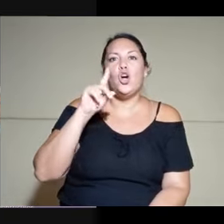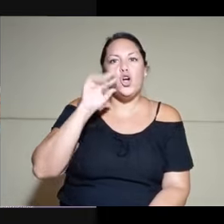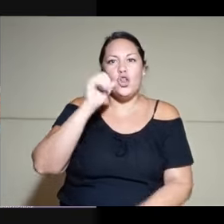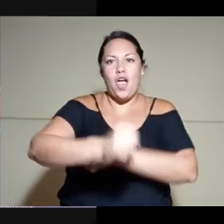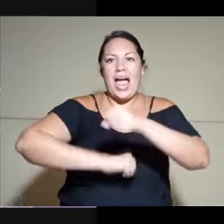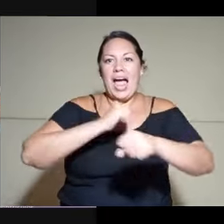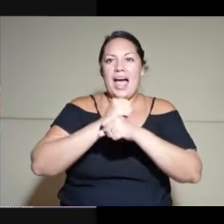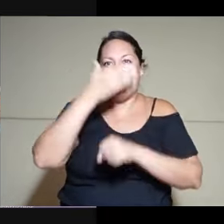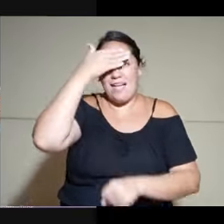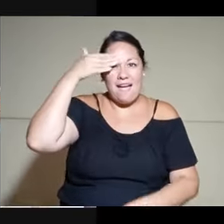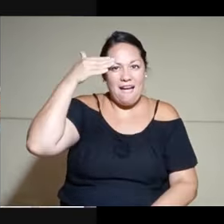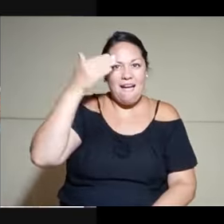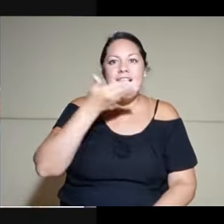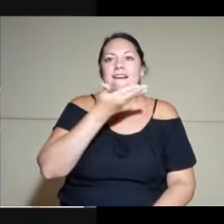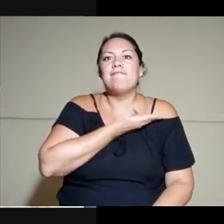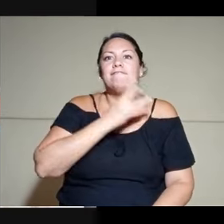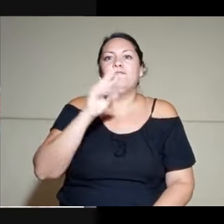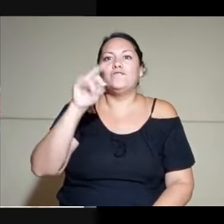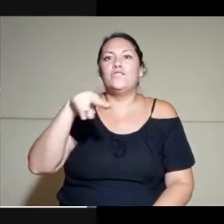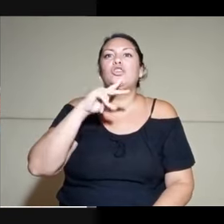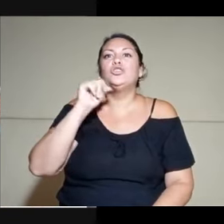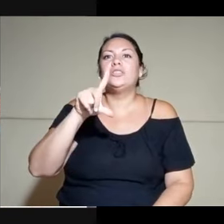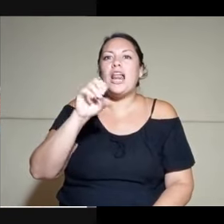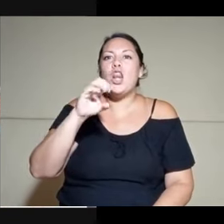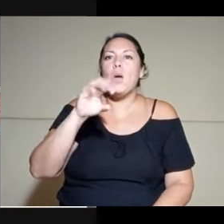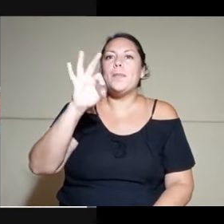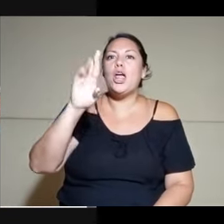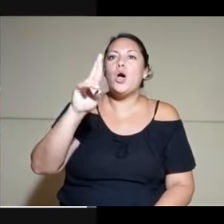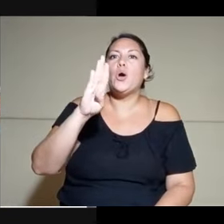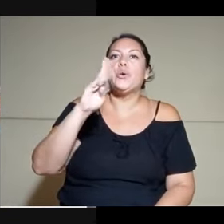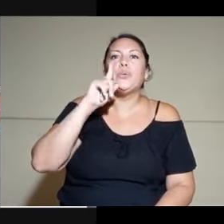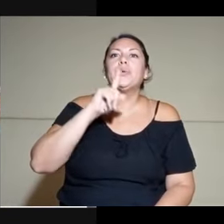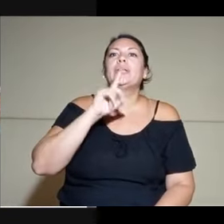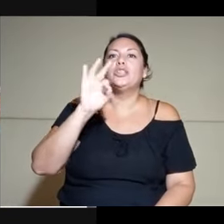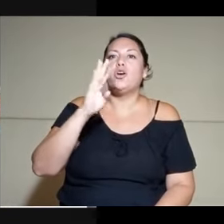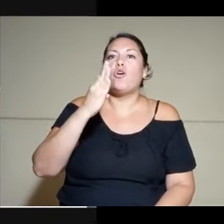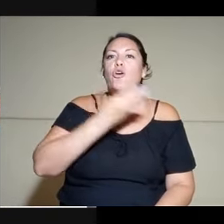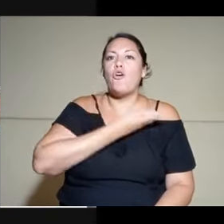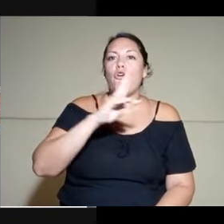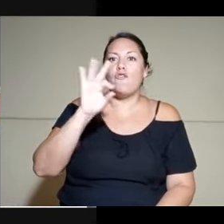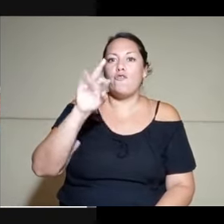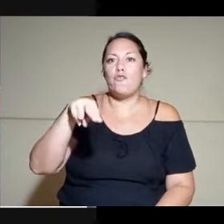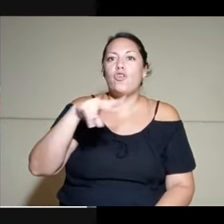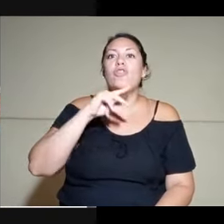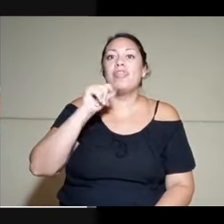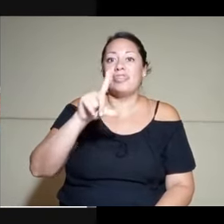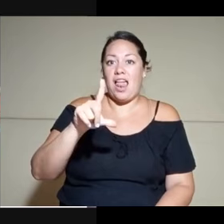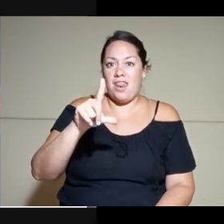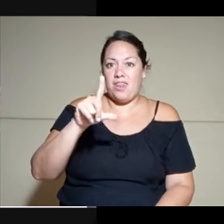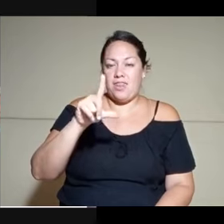primer par craneal, es el par olfatorio. Llega hasta la zona del frontal, debajo del frontal, se